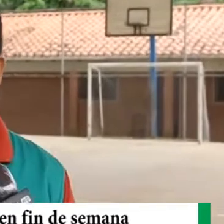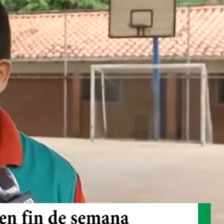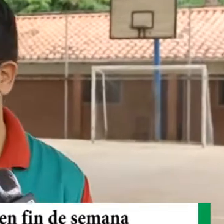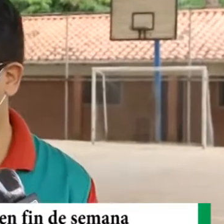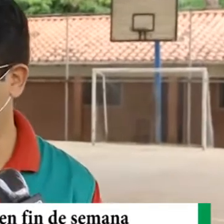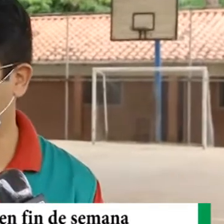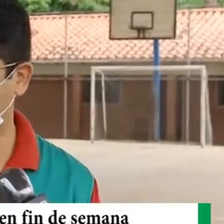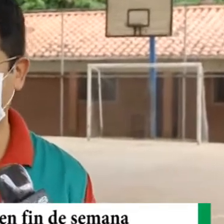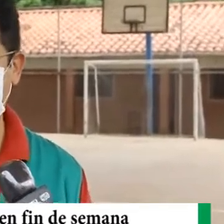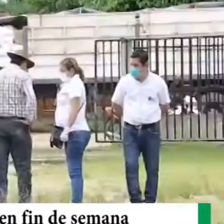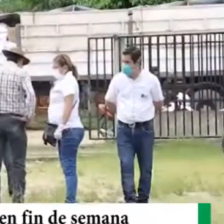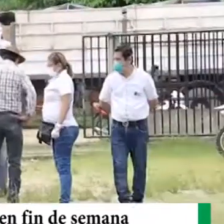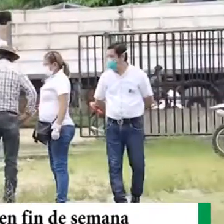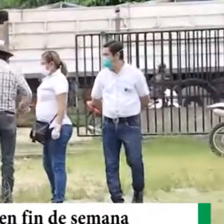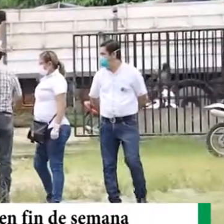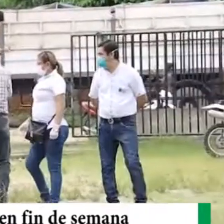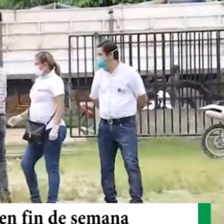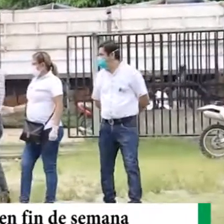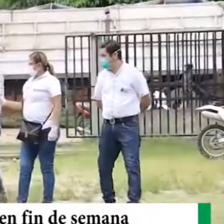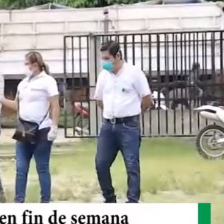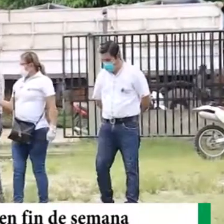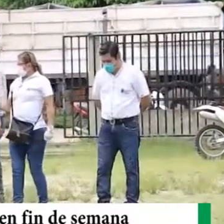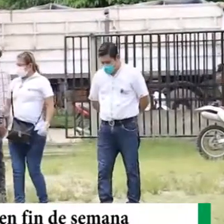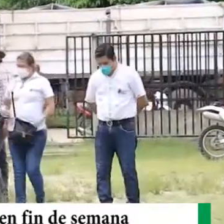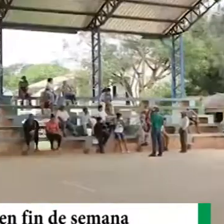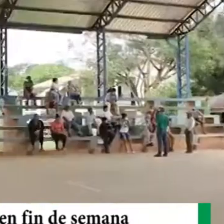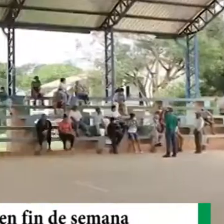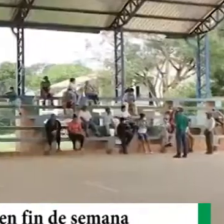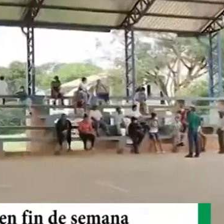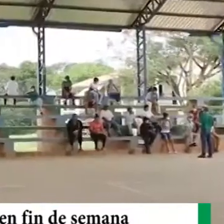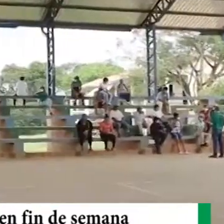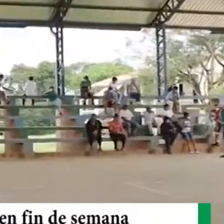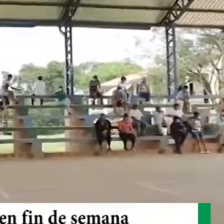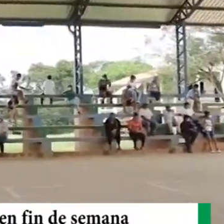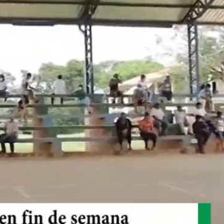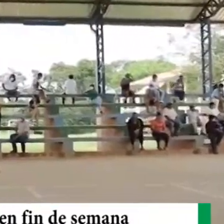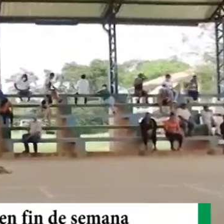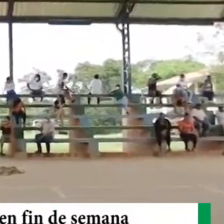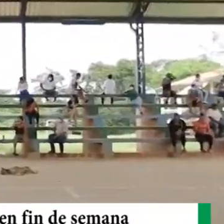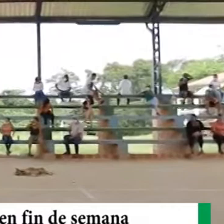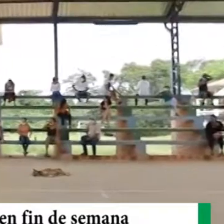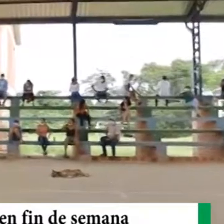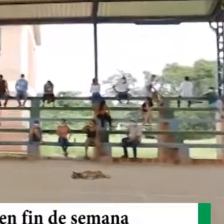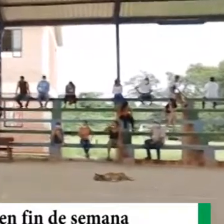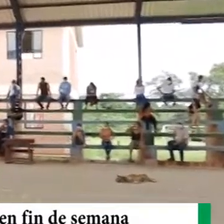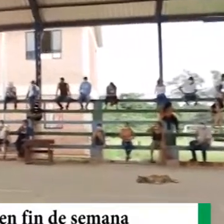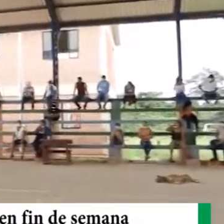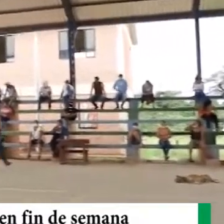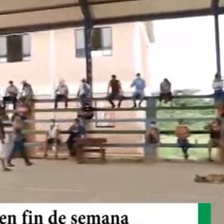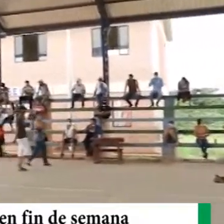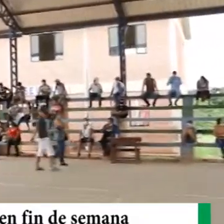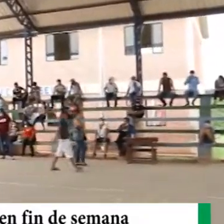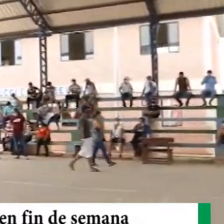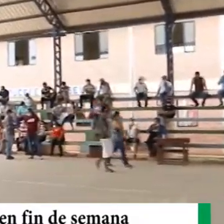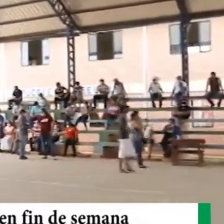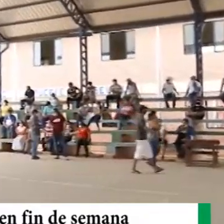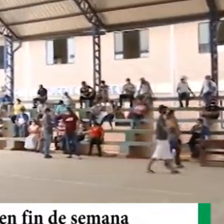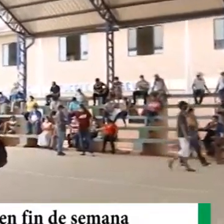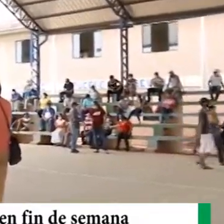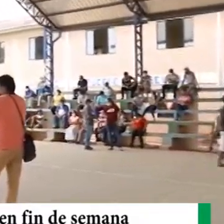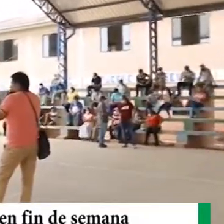Sara, como ustedes han visto aquí en la capital de la provincia de Chilo, en el municipio de Buenavista. Hemos entregado a las